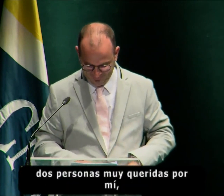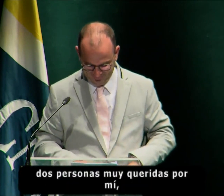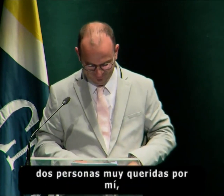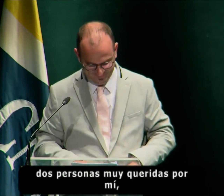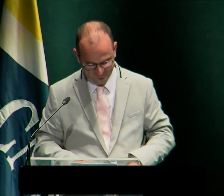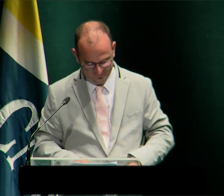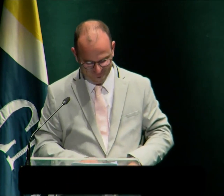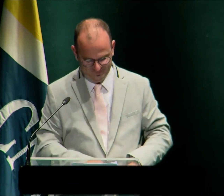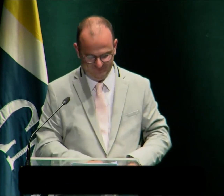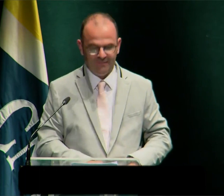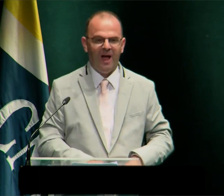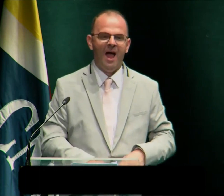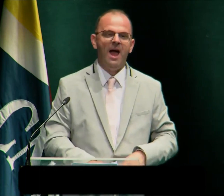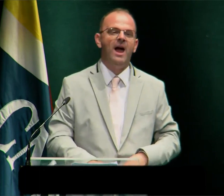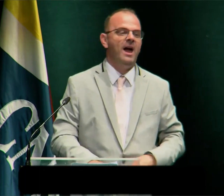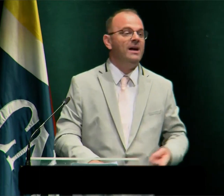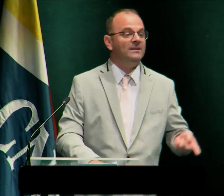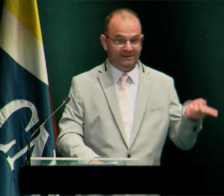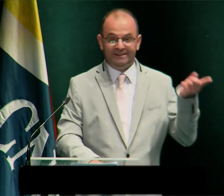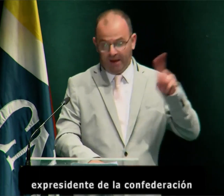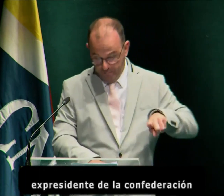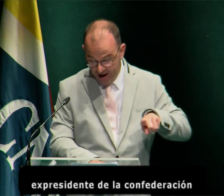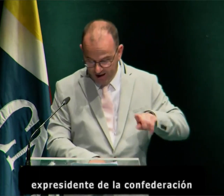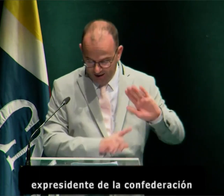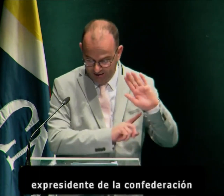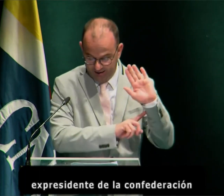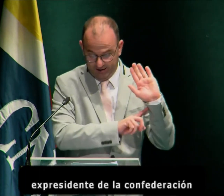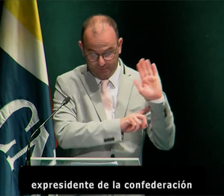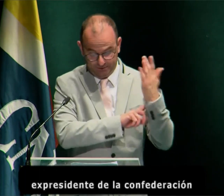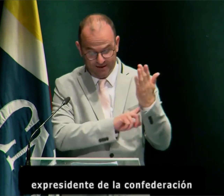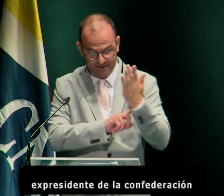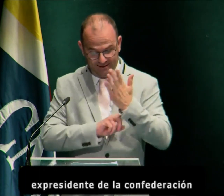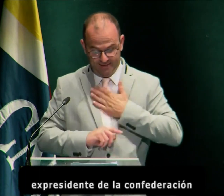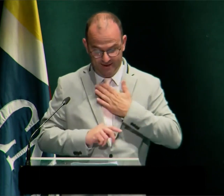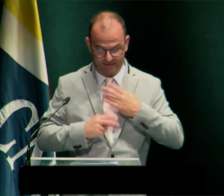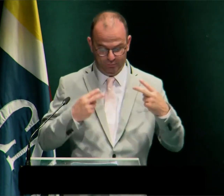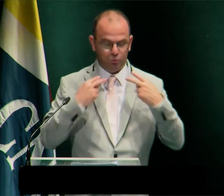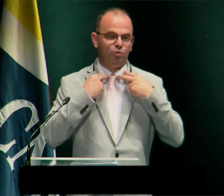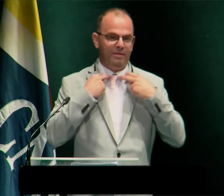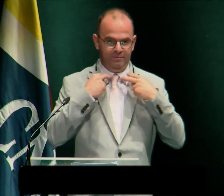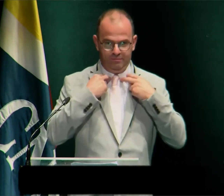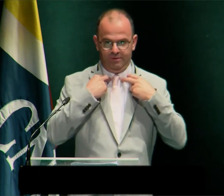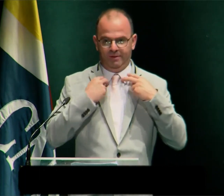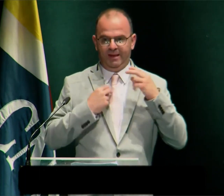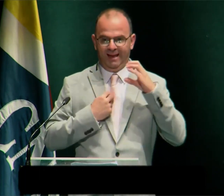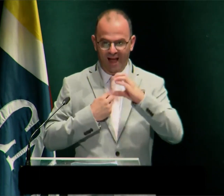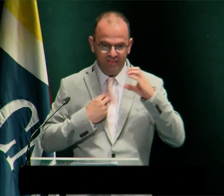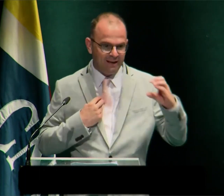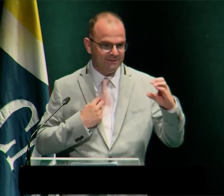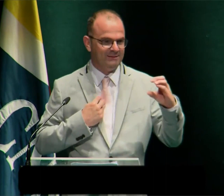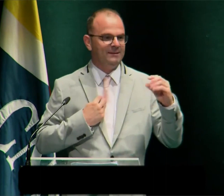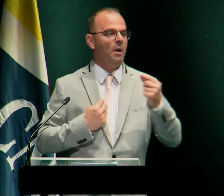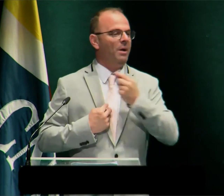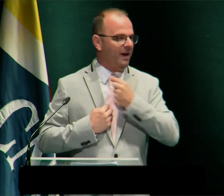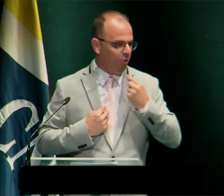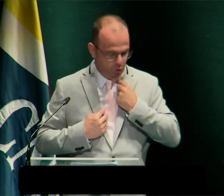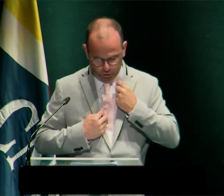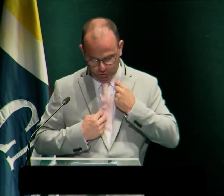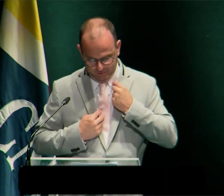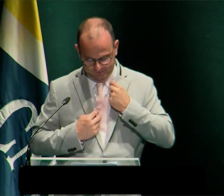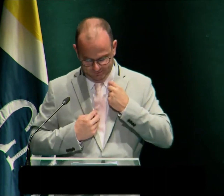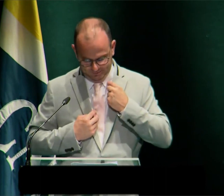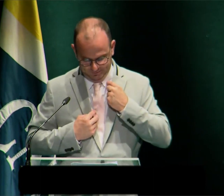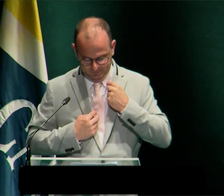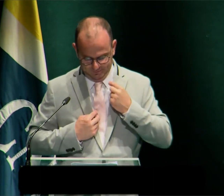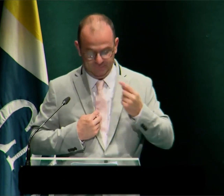Sordas, Concha Díaz. Un saludo muy especial para vosotros y vosotras. También a las personas representantes que hoy nos acompañan de la